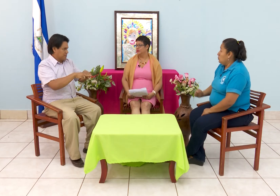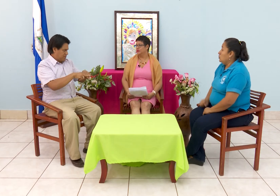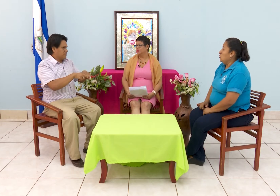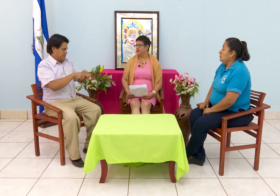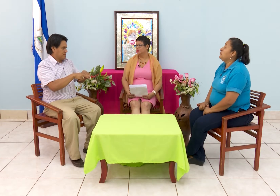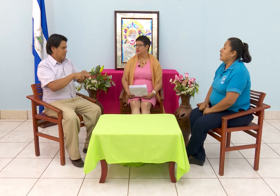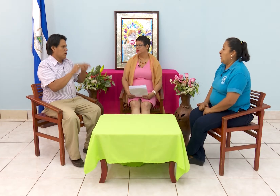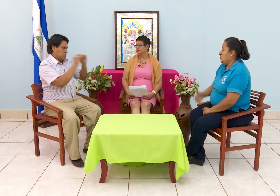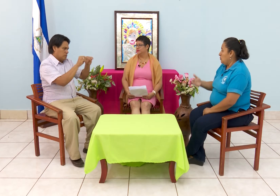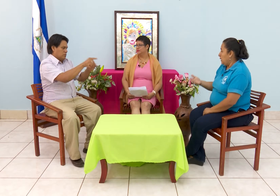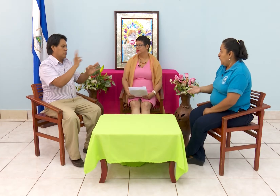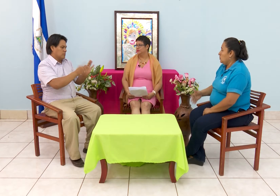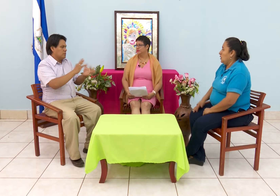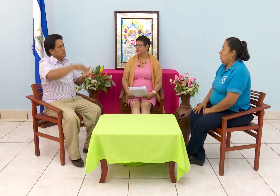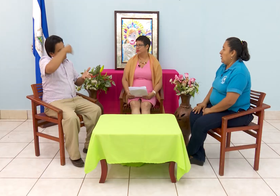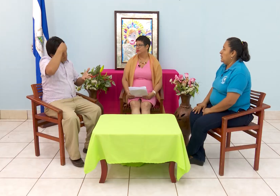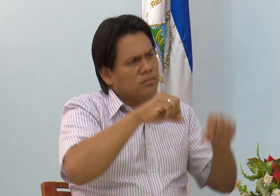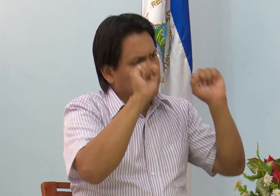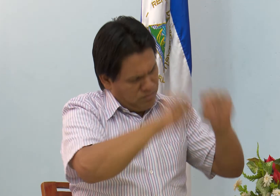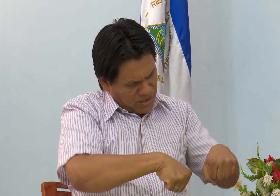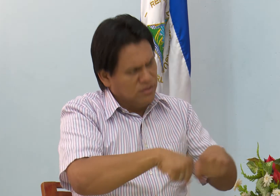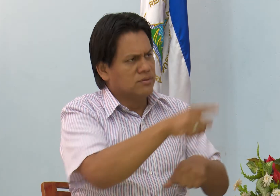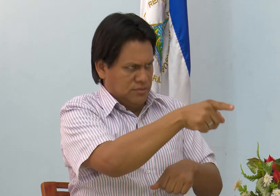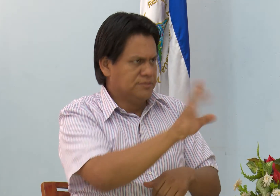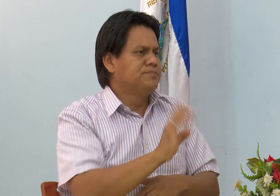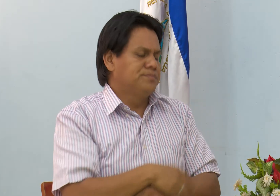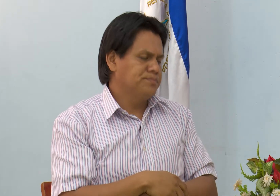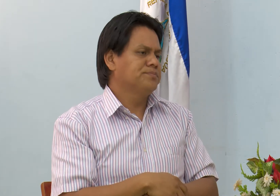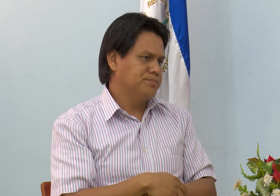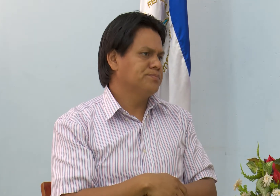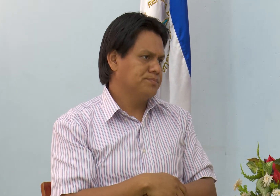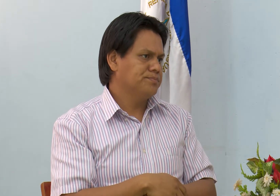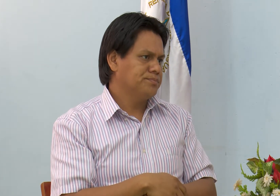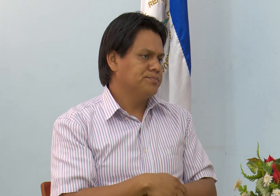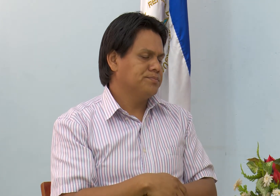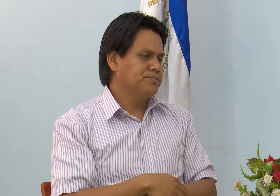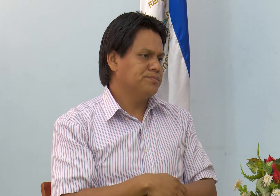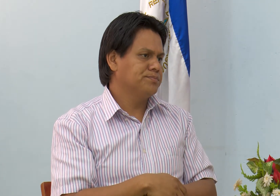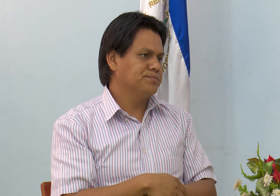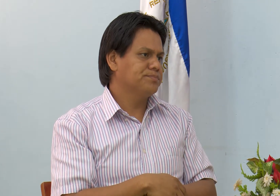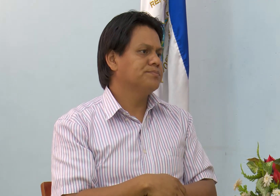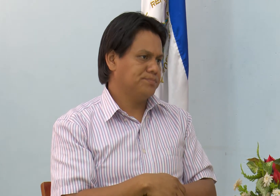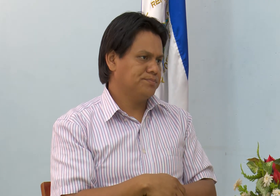sordo es un maestro de lenguaje de señas que prepara al intérprete en lenguaje de señas para que pueda